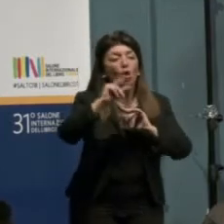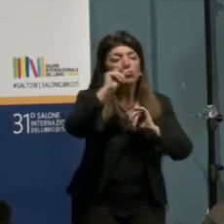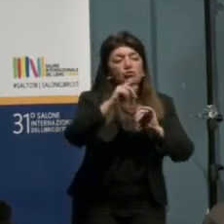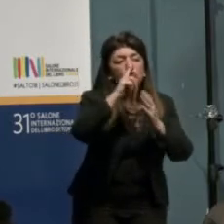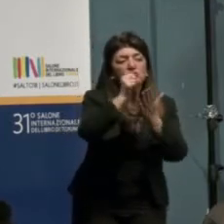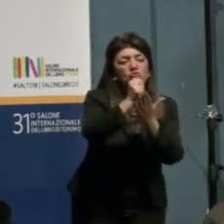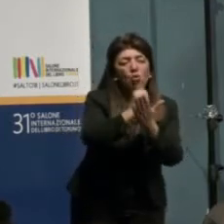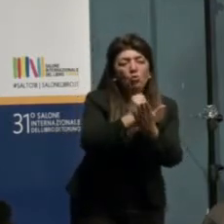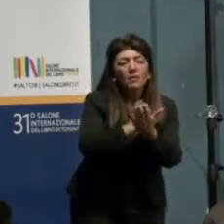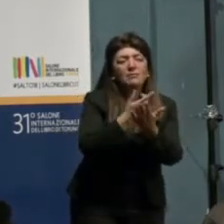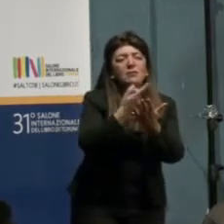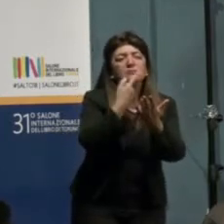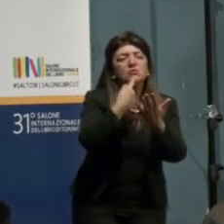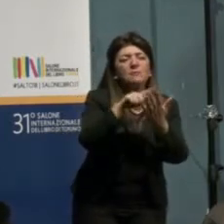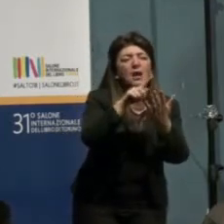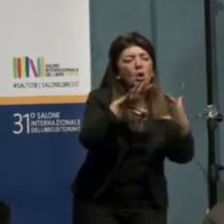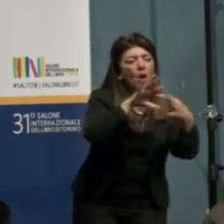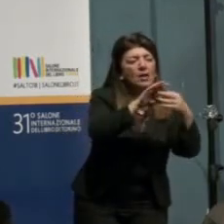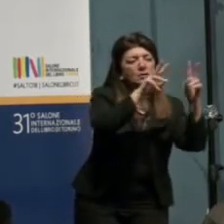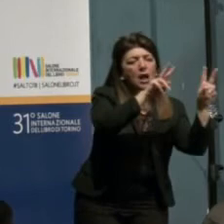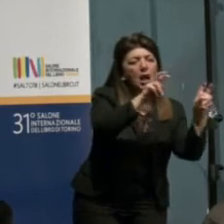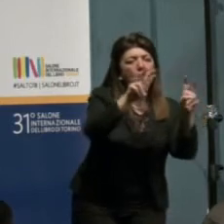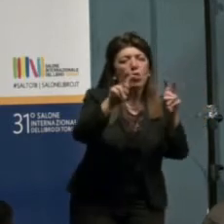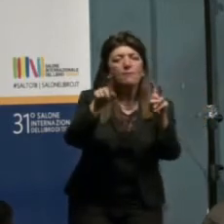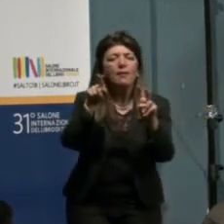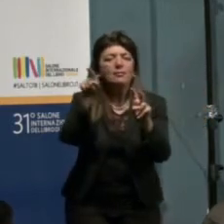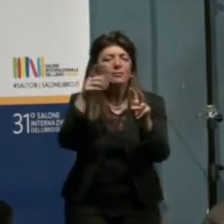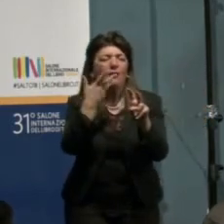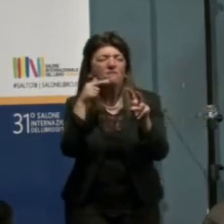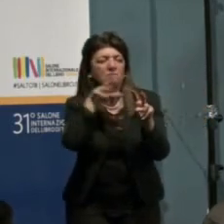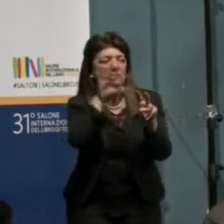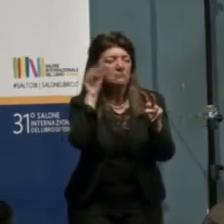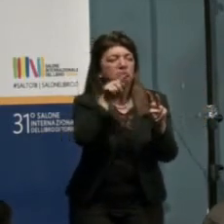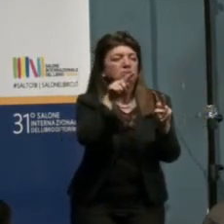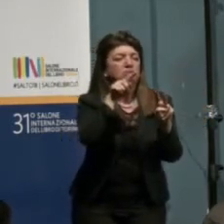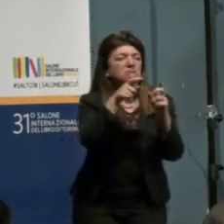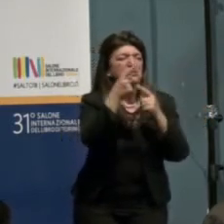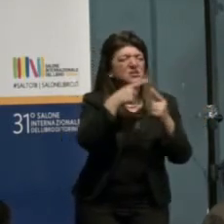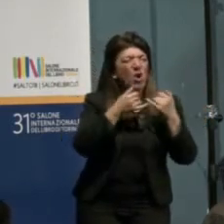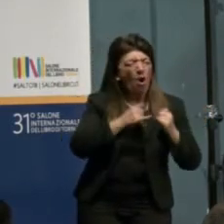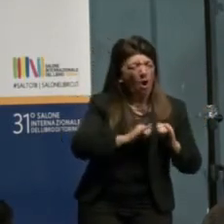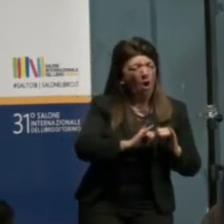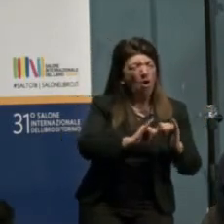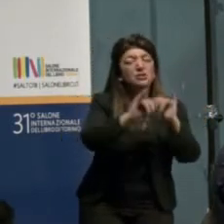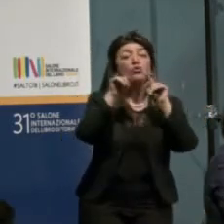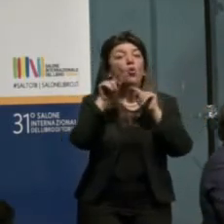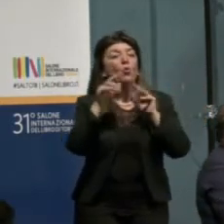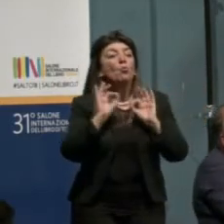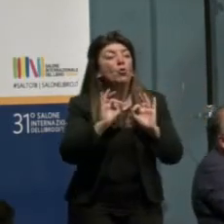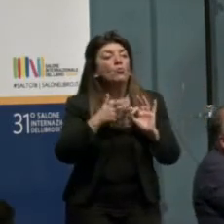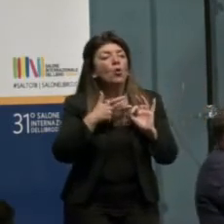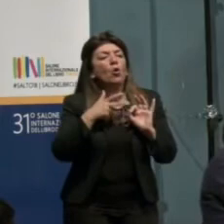sugli argomenti che lo interessavano lui aveva conosciuto è